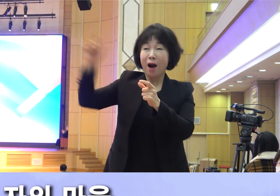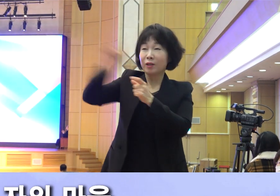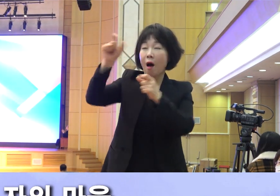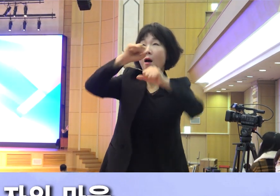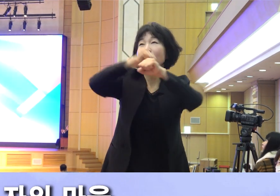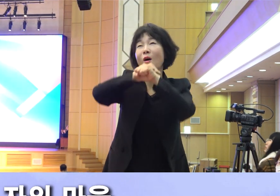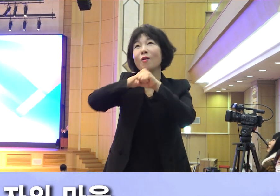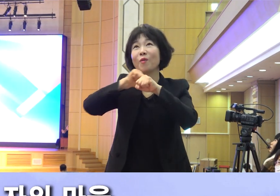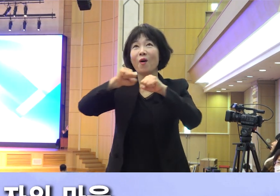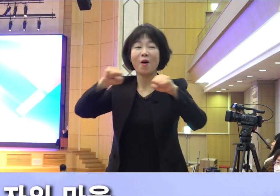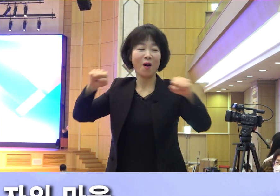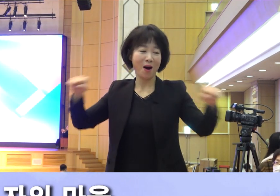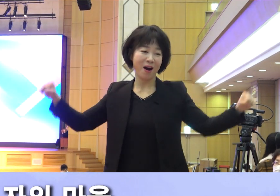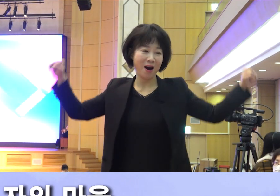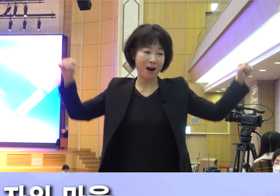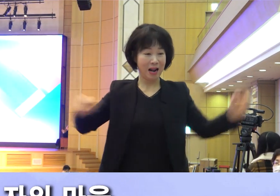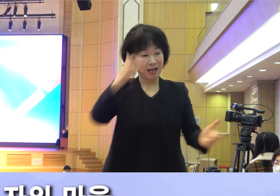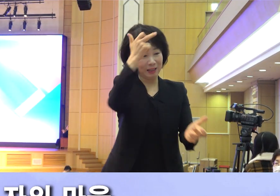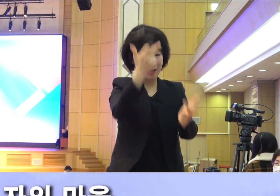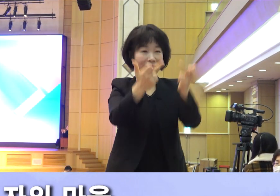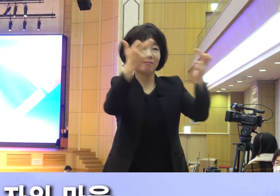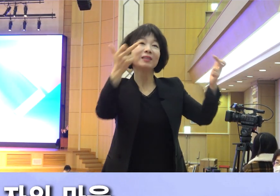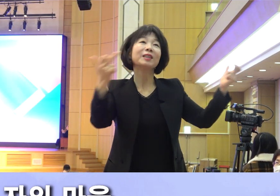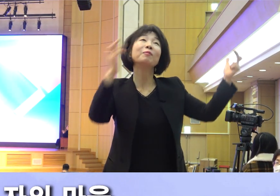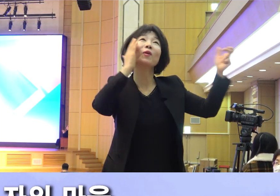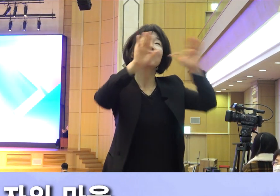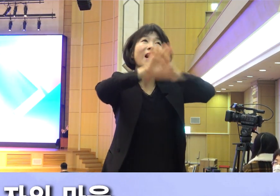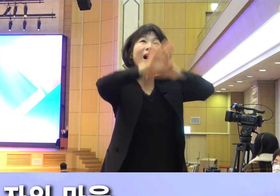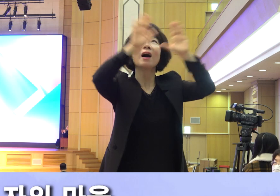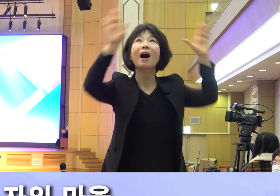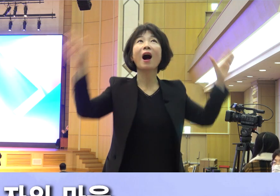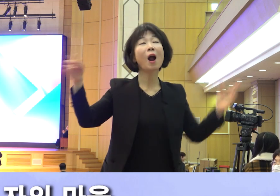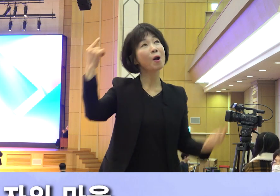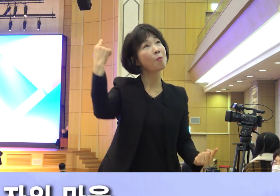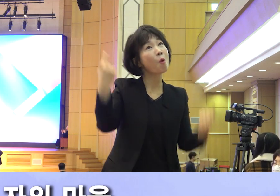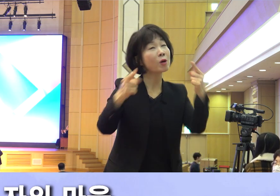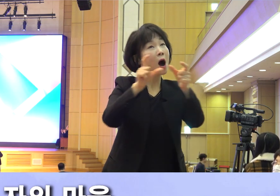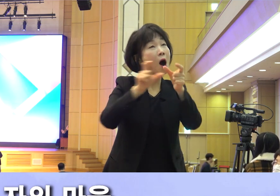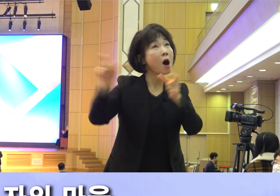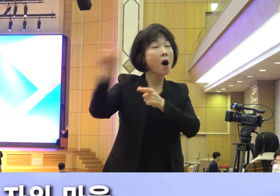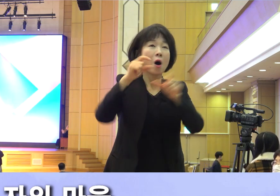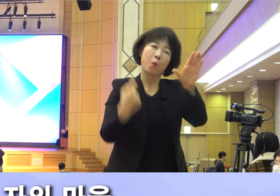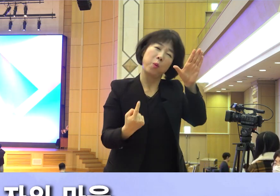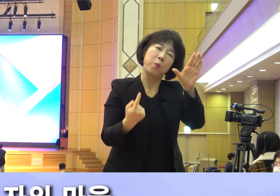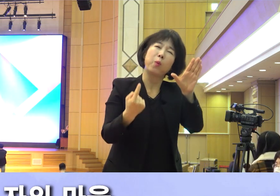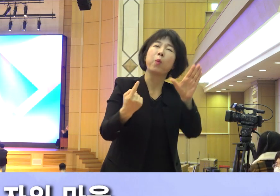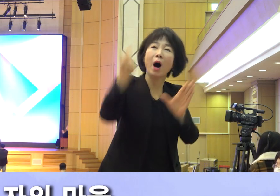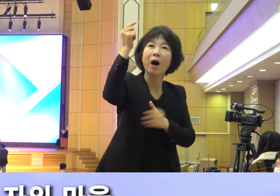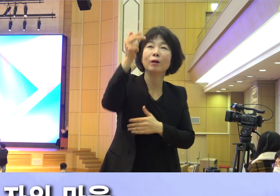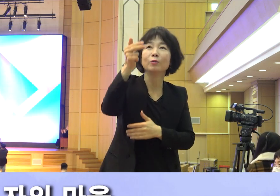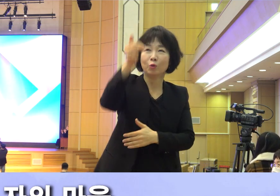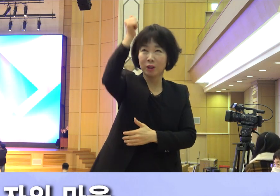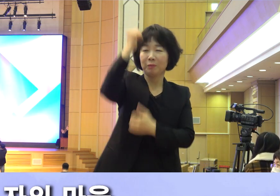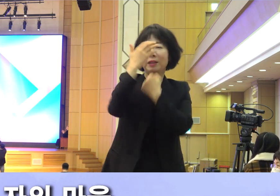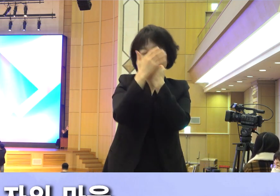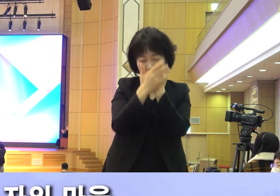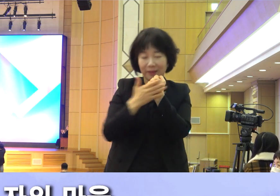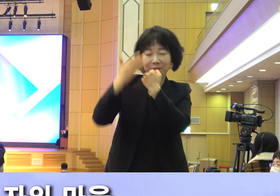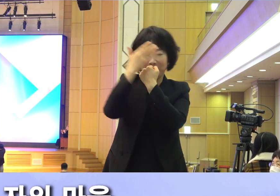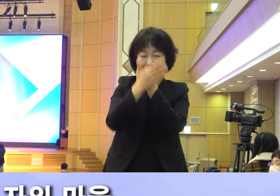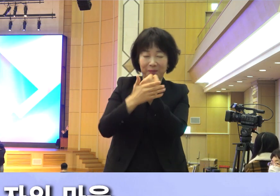더 넓고 저 산과 하늘보다 더 높은 주님의